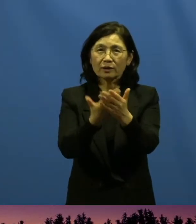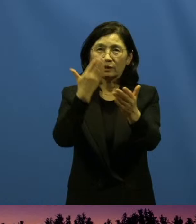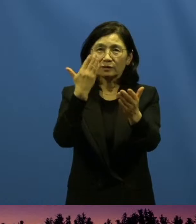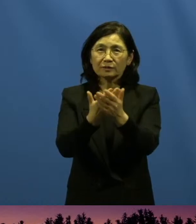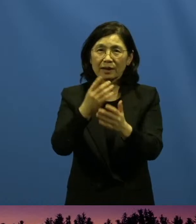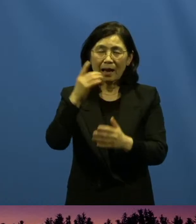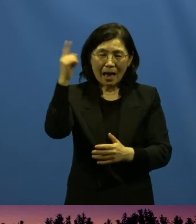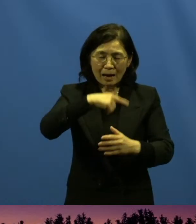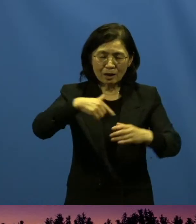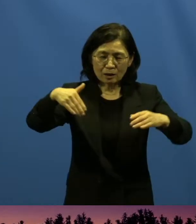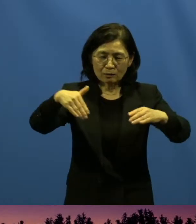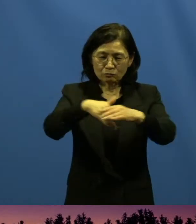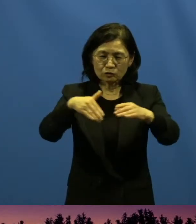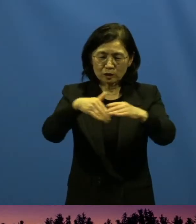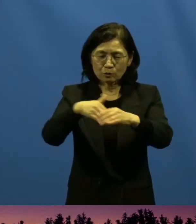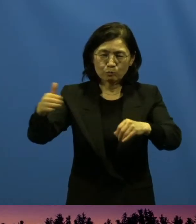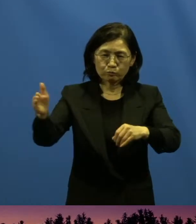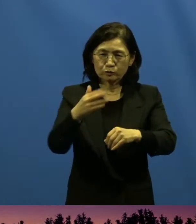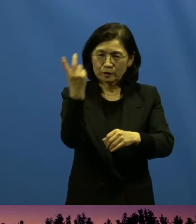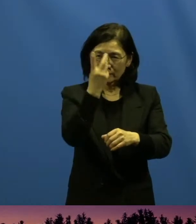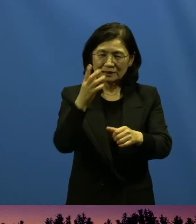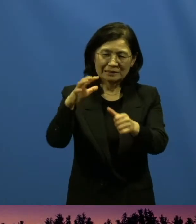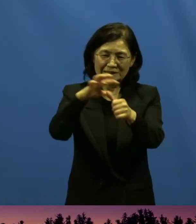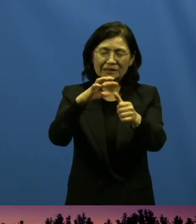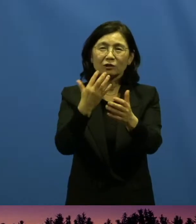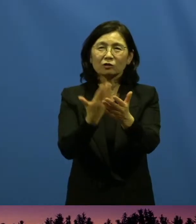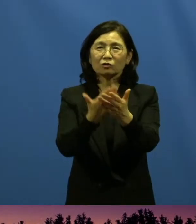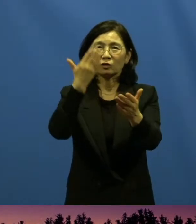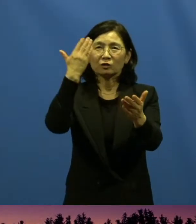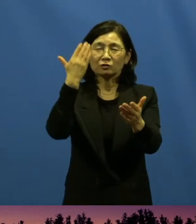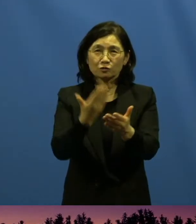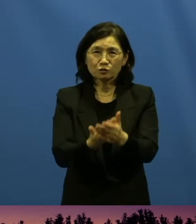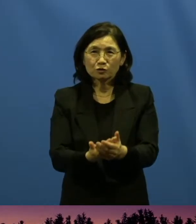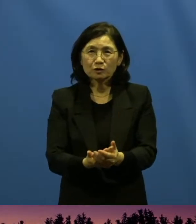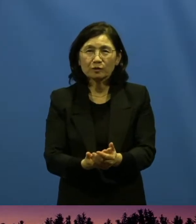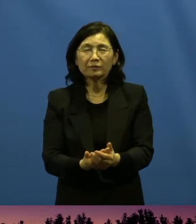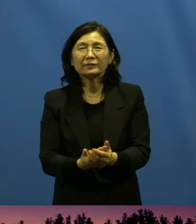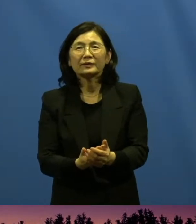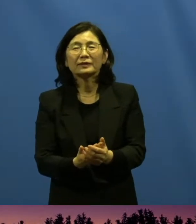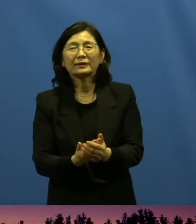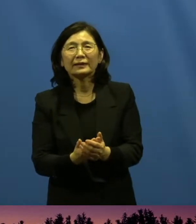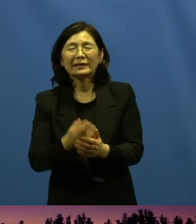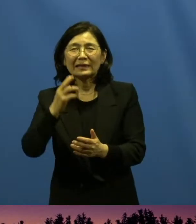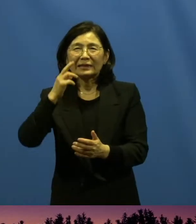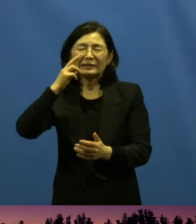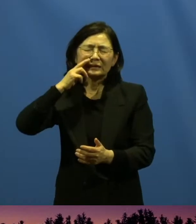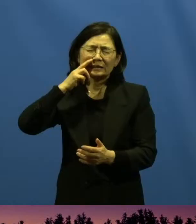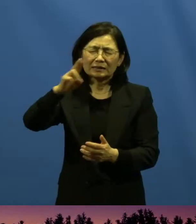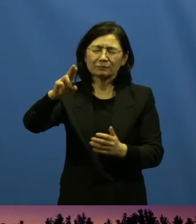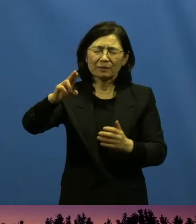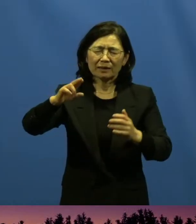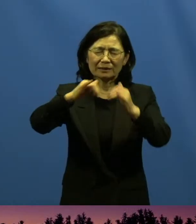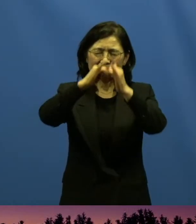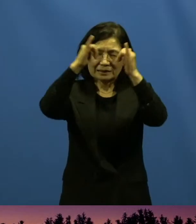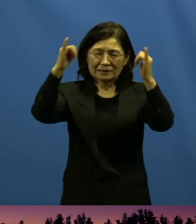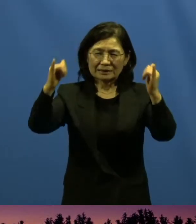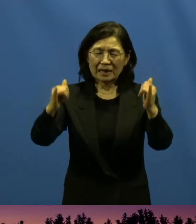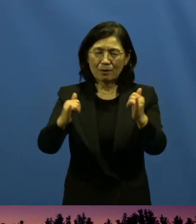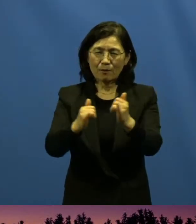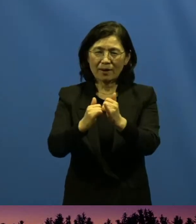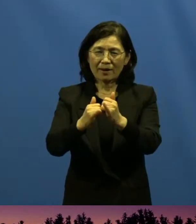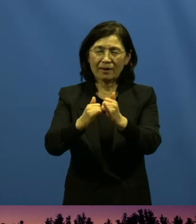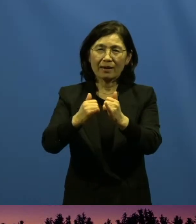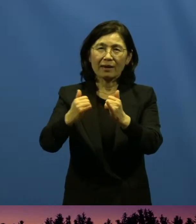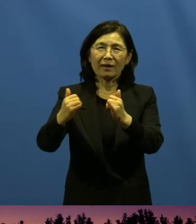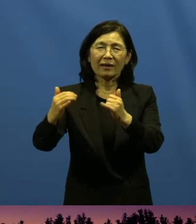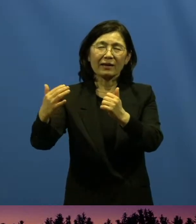악한 문화로부터 지켜주시옵시고. 여러분, 거센 이 풍랑이 밀려오는데 하나님, 이